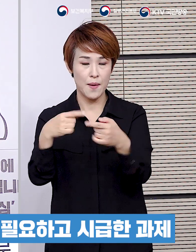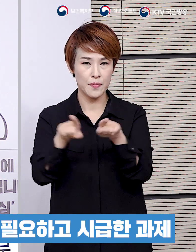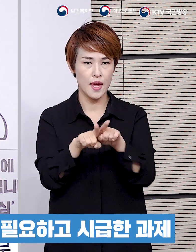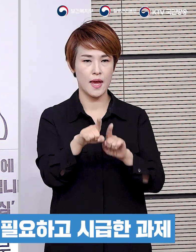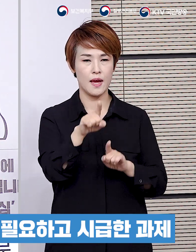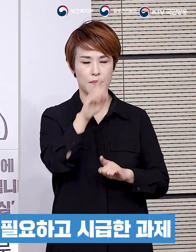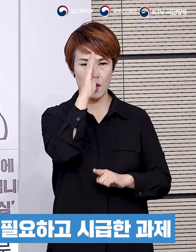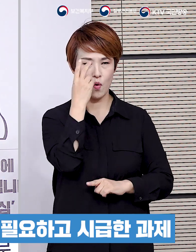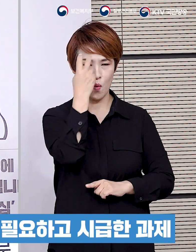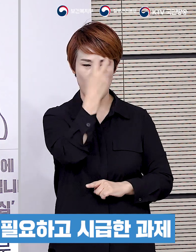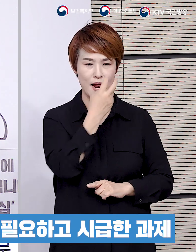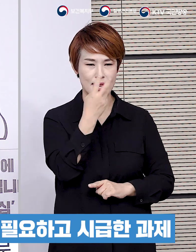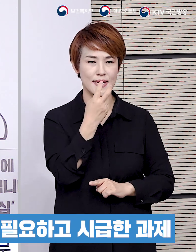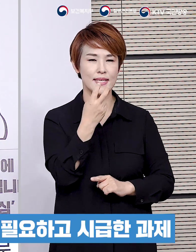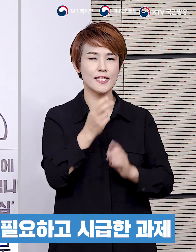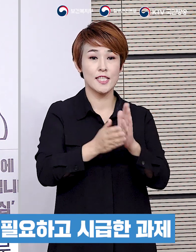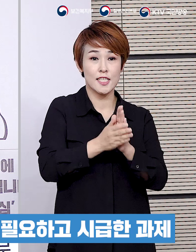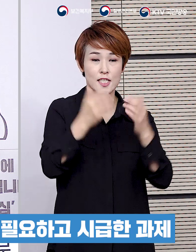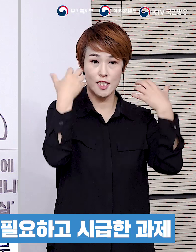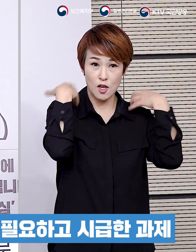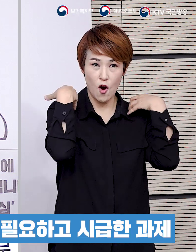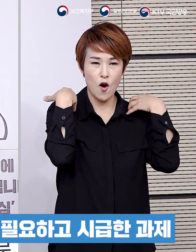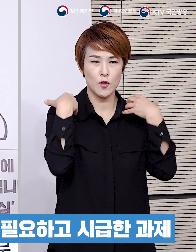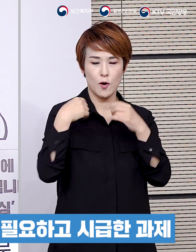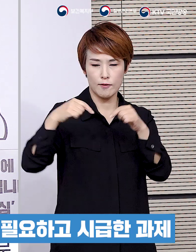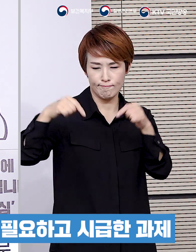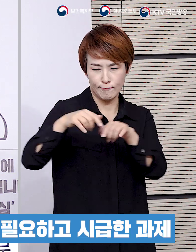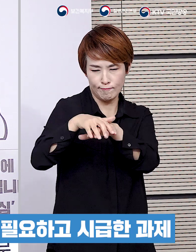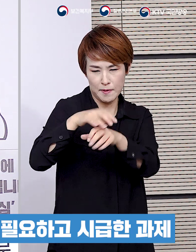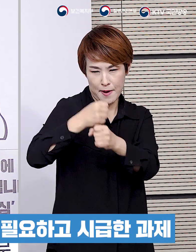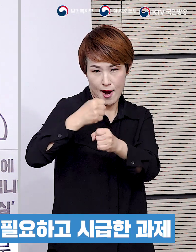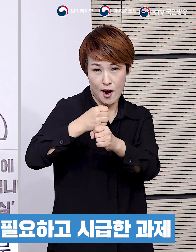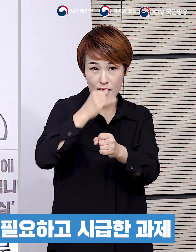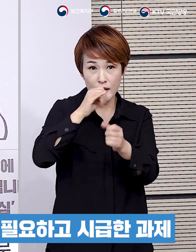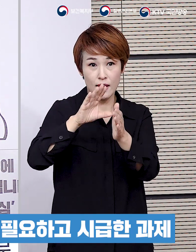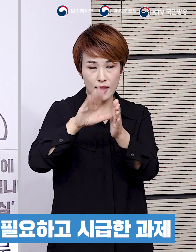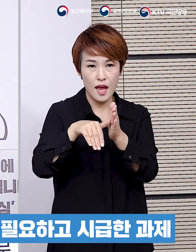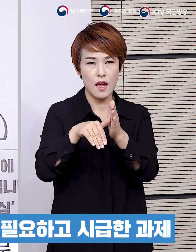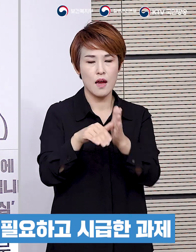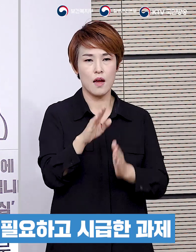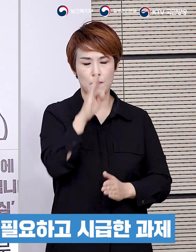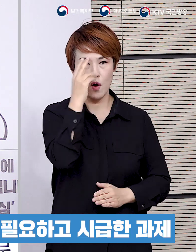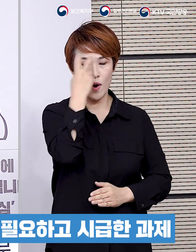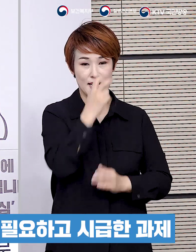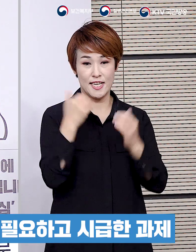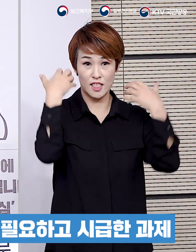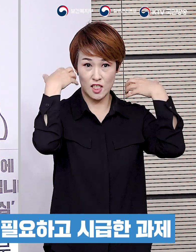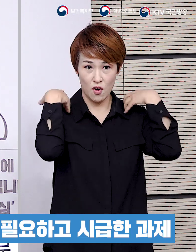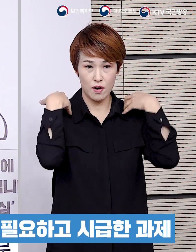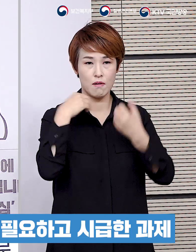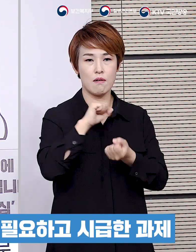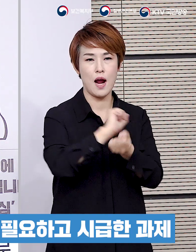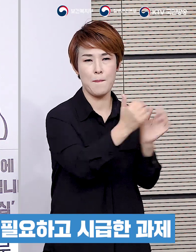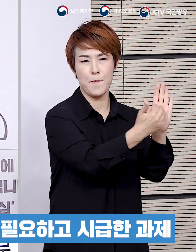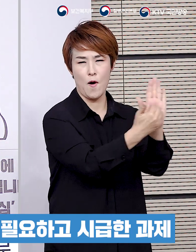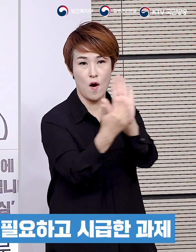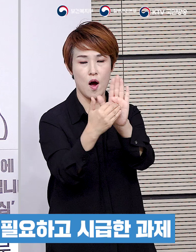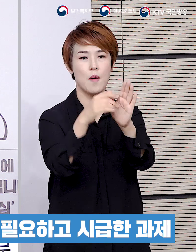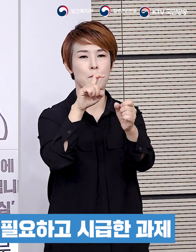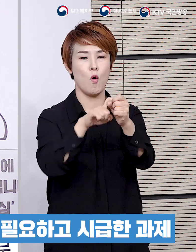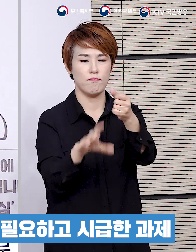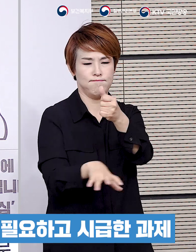함께 질병관리청의 세부 조직과 기능을 협의하는 과정에서도 질병관리청이 감염병 대응